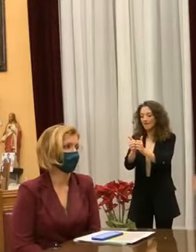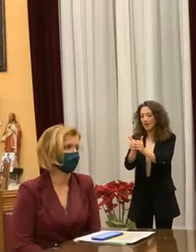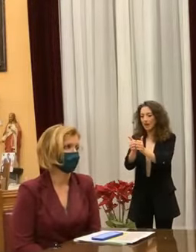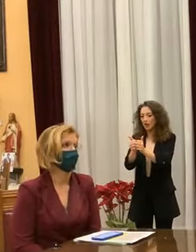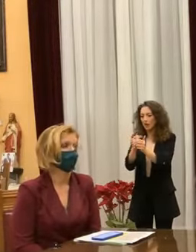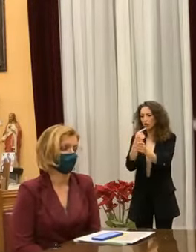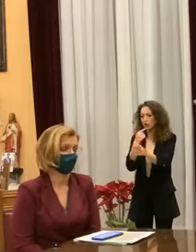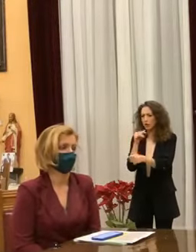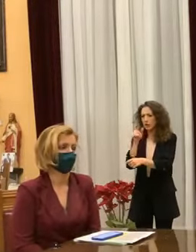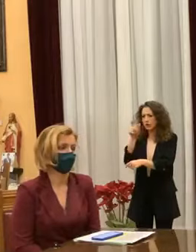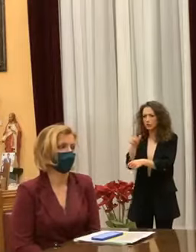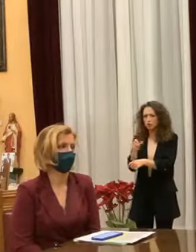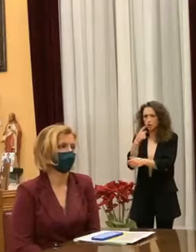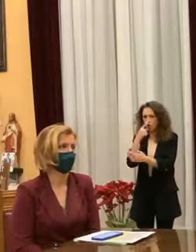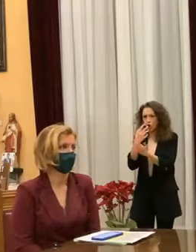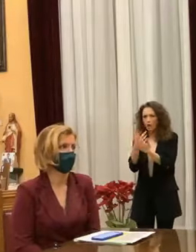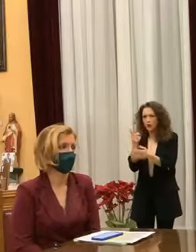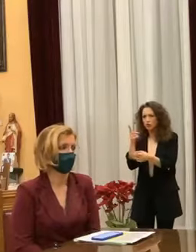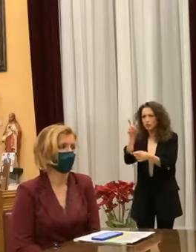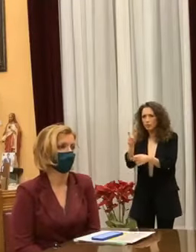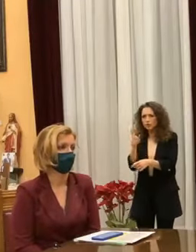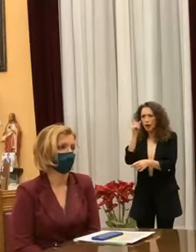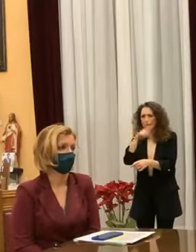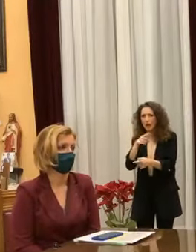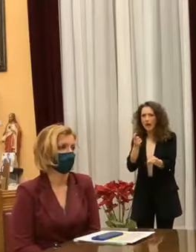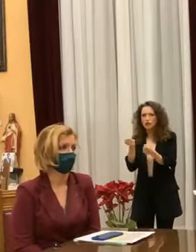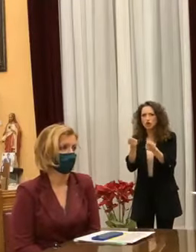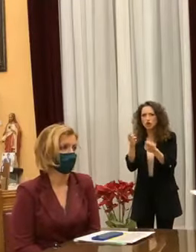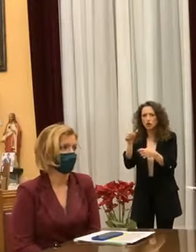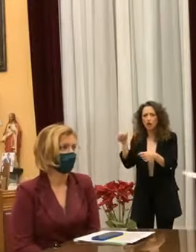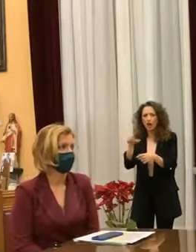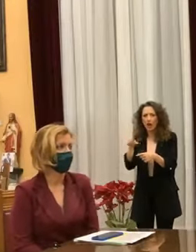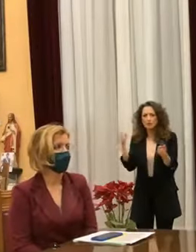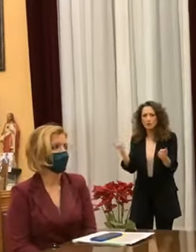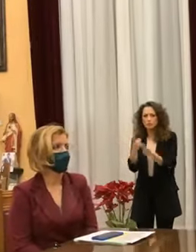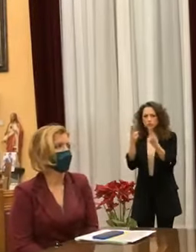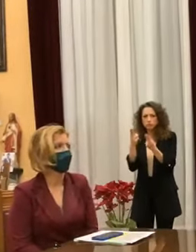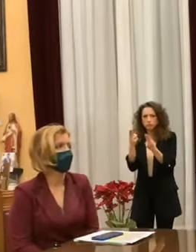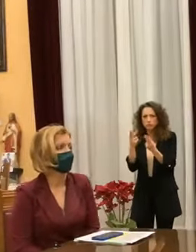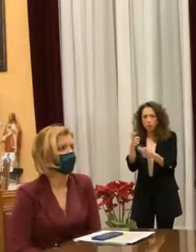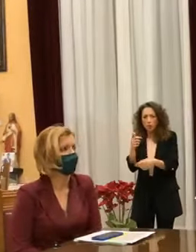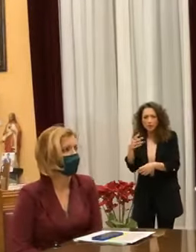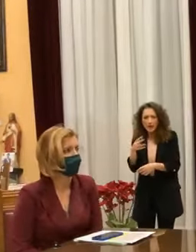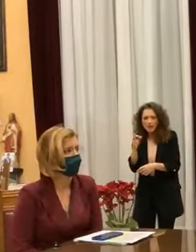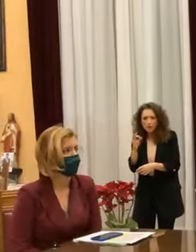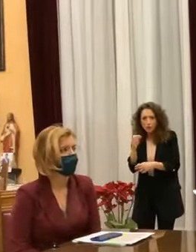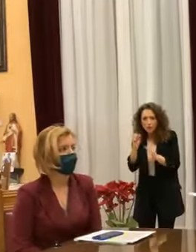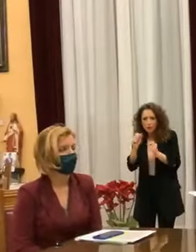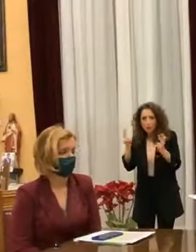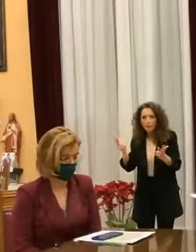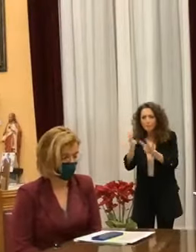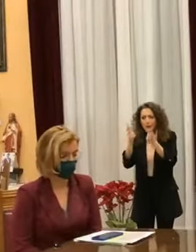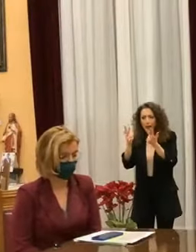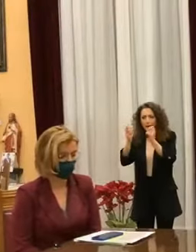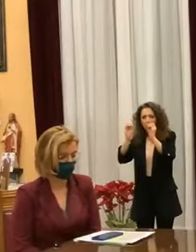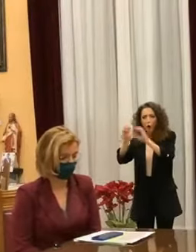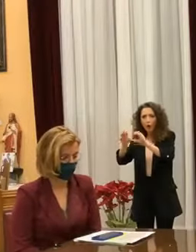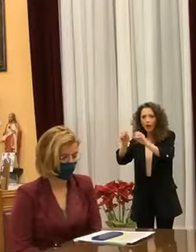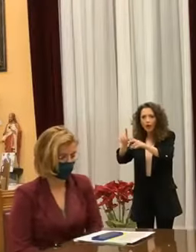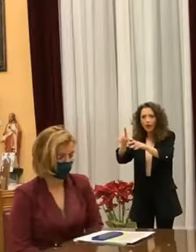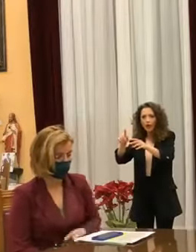incapace di gestire l'ASP, perché la Marzia Furnari non può fare miracoli, non ce li ha i poteri gestionali per fare